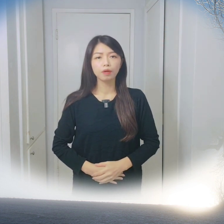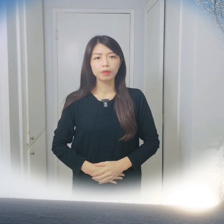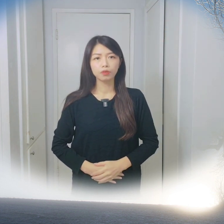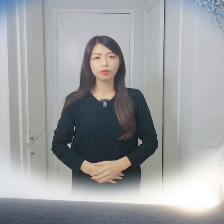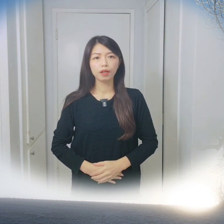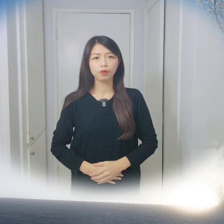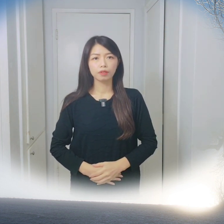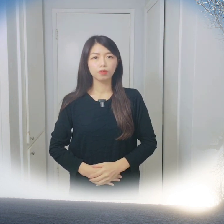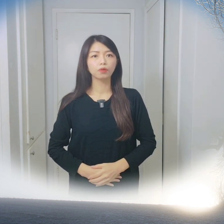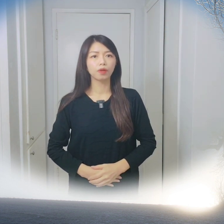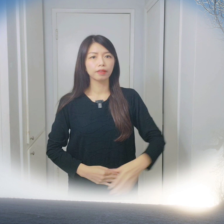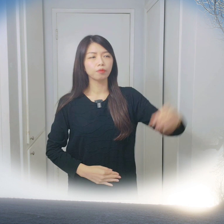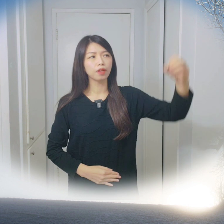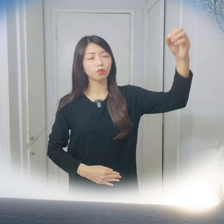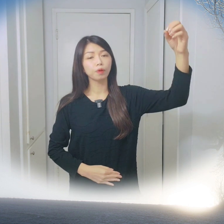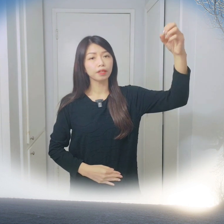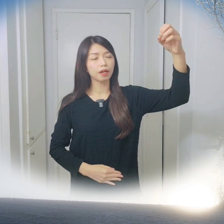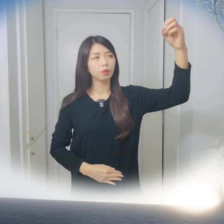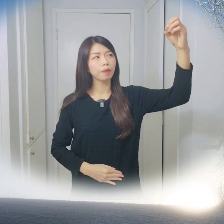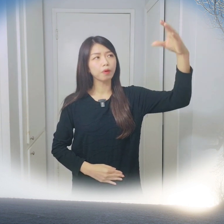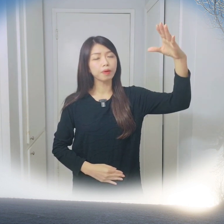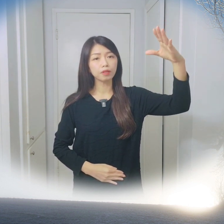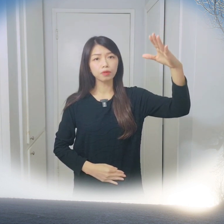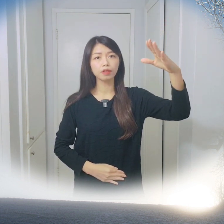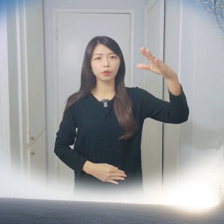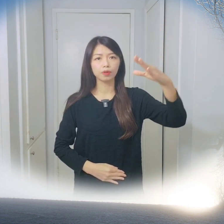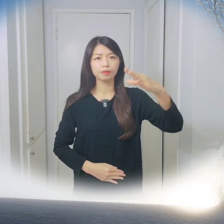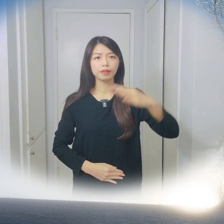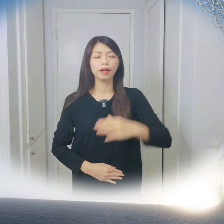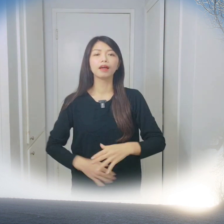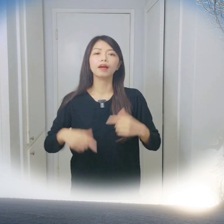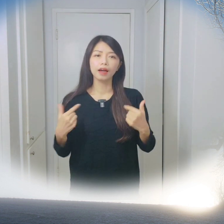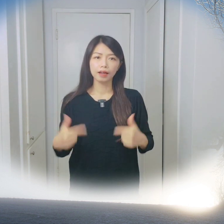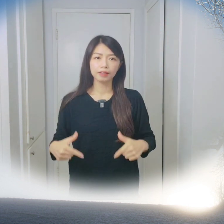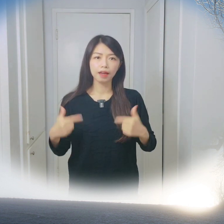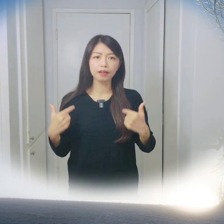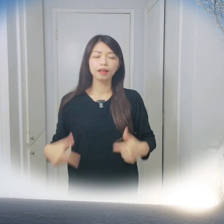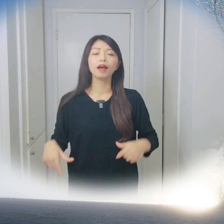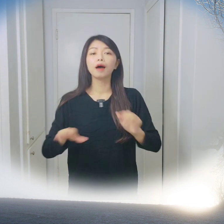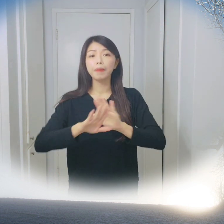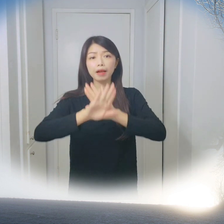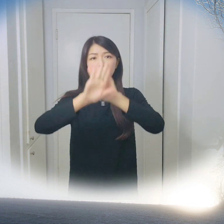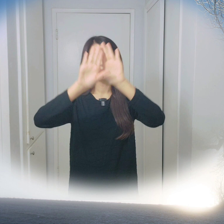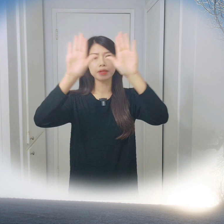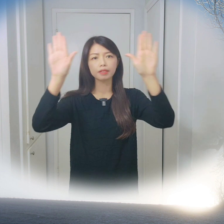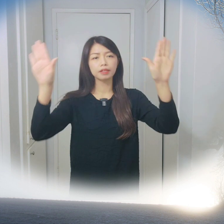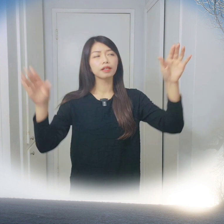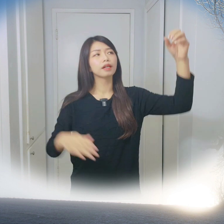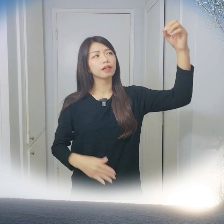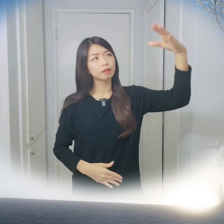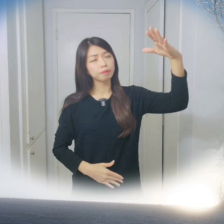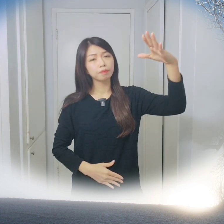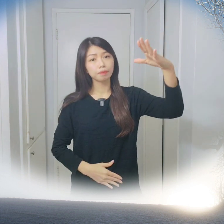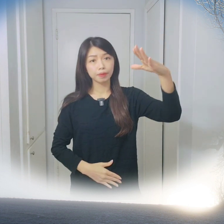되고 비추다라고 하는 뜻의 수어도 되기 때문에 두 번 하지 않고 한 번만 천천히 내려오겠습니다. 항상 밝은